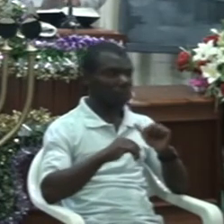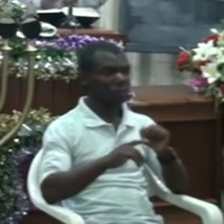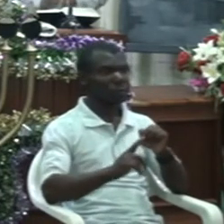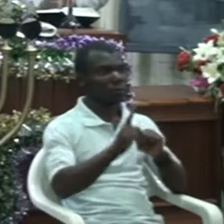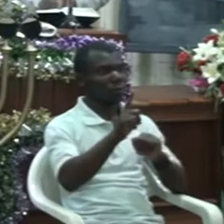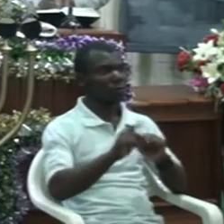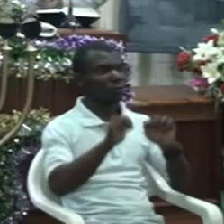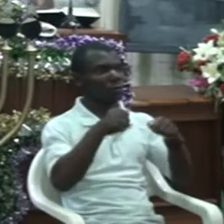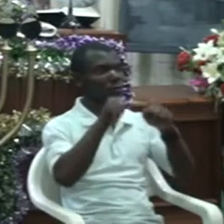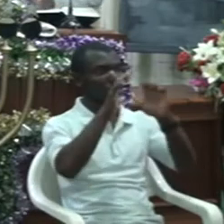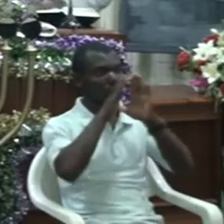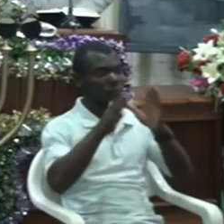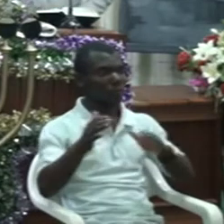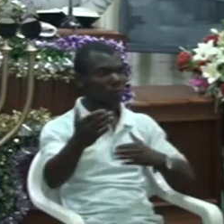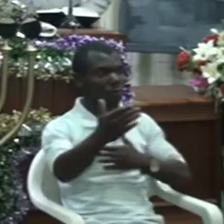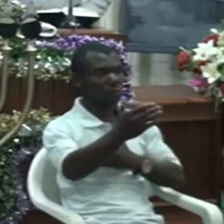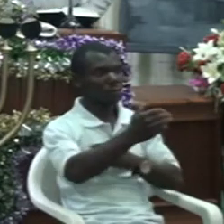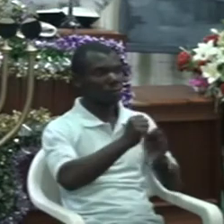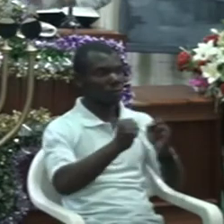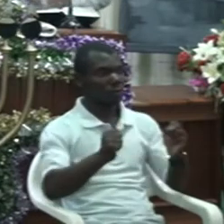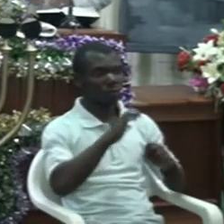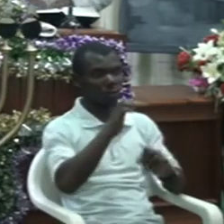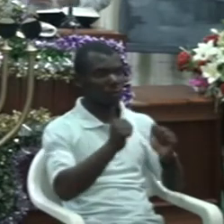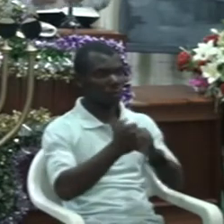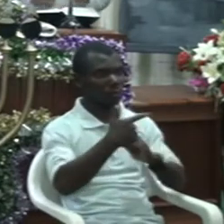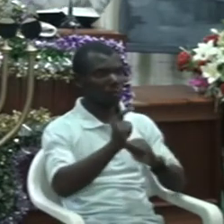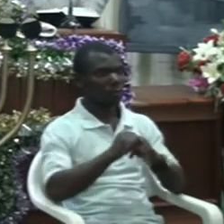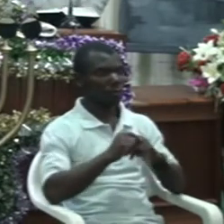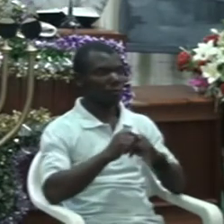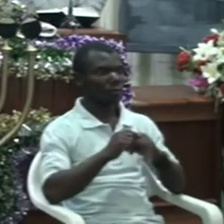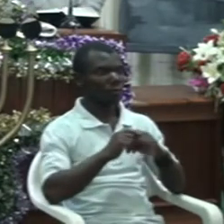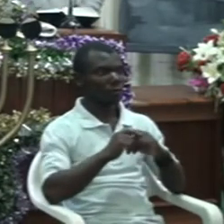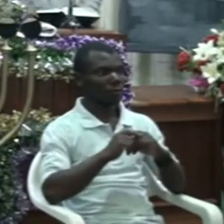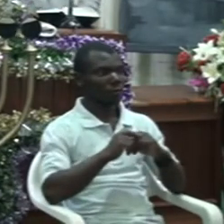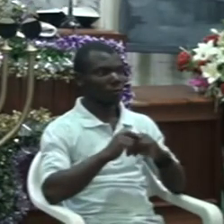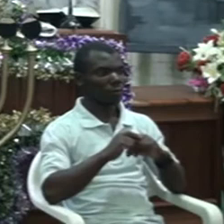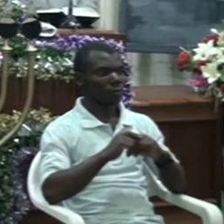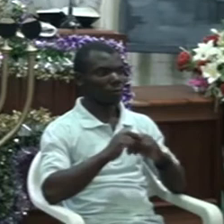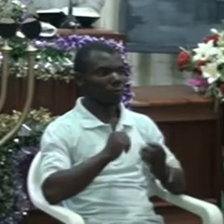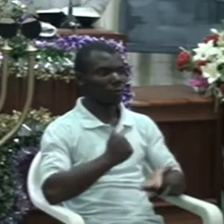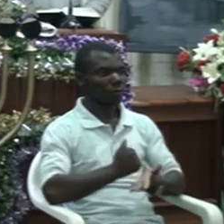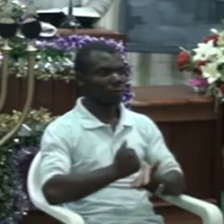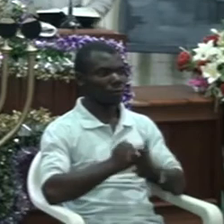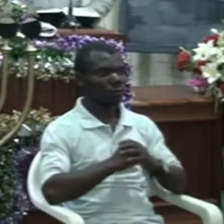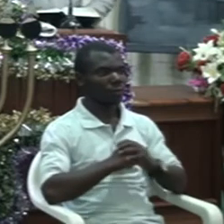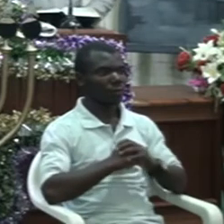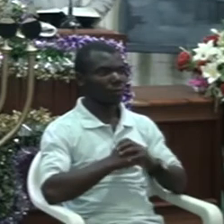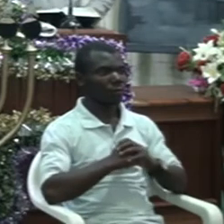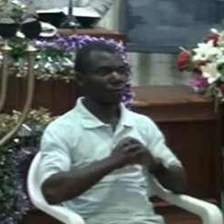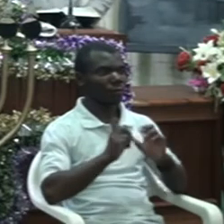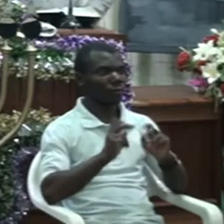L'un ne peut pas marcher sans être avec l'autre, sans que l'autre ne l'accompagne. Amen. Amen.